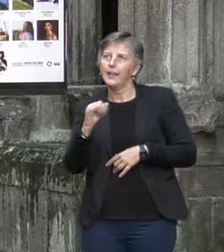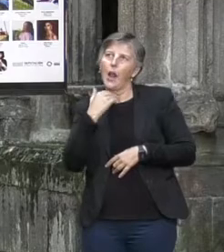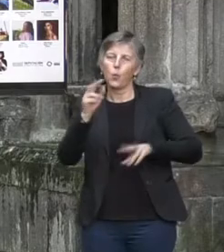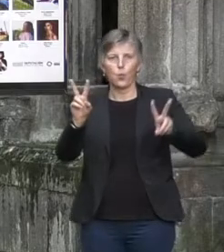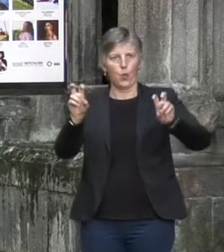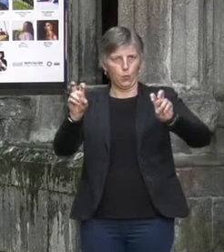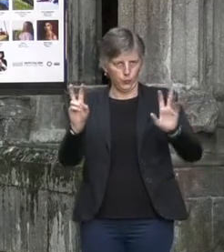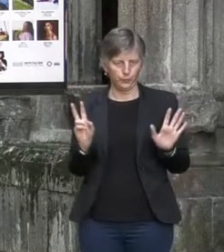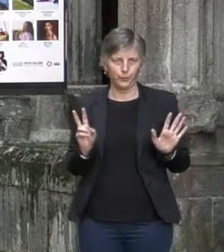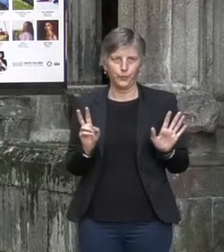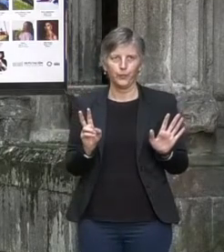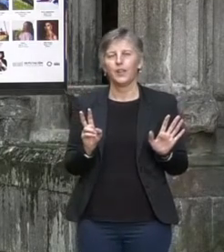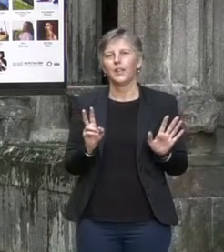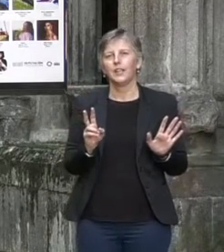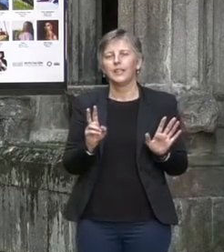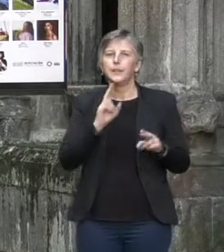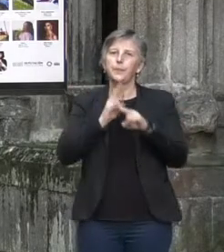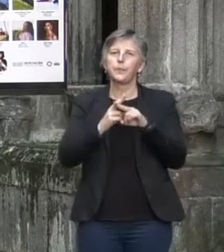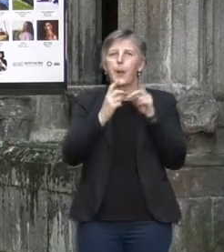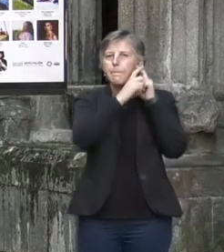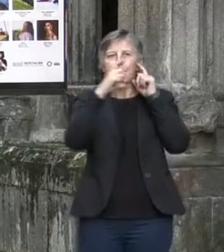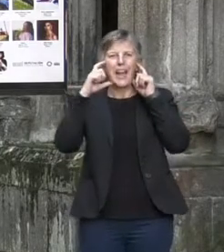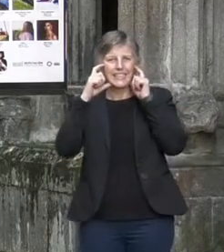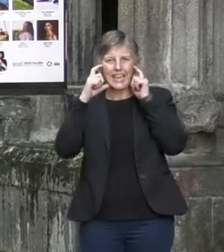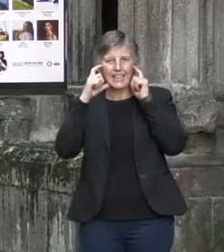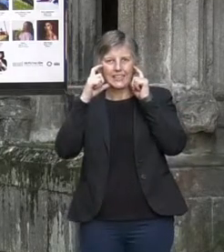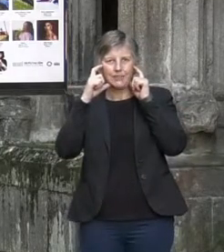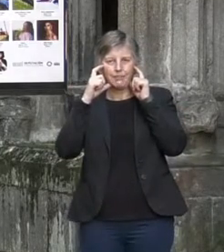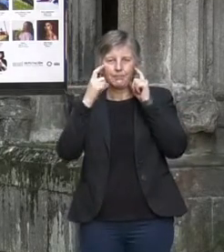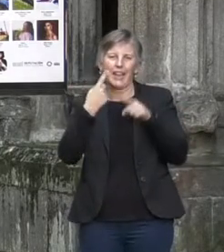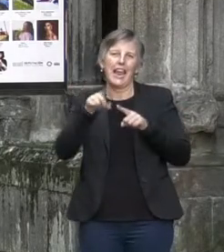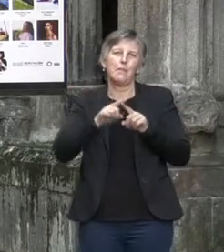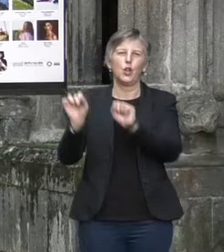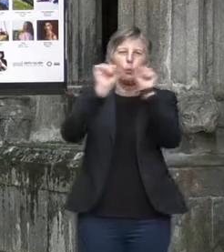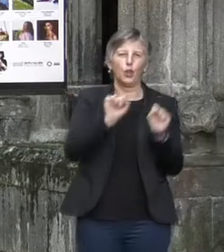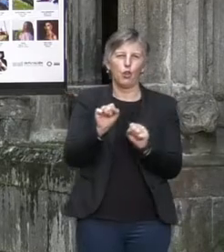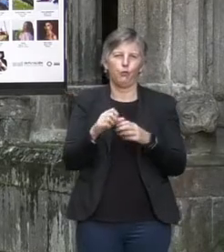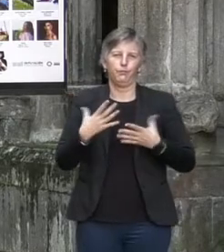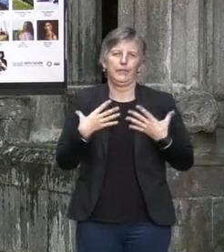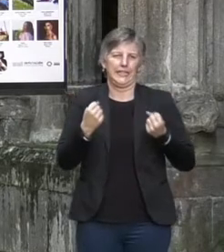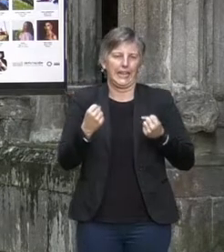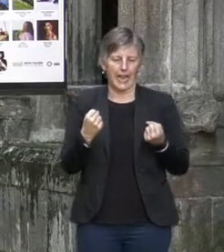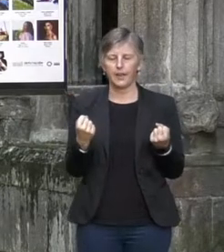novedoso, non? Que son máscaras, elementos de protección sanitaria que